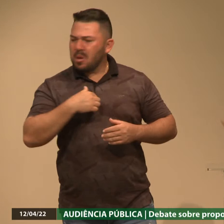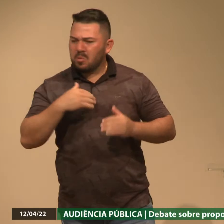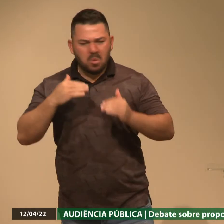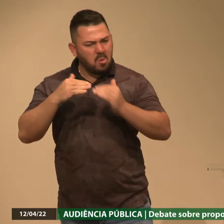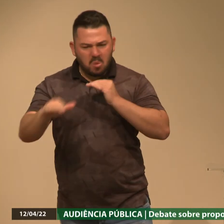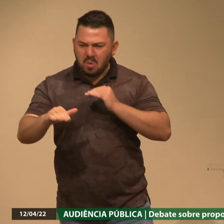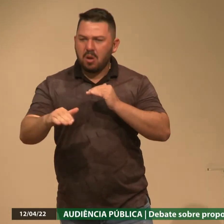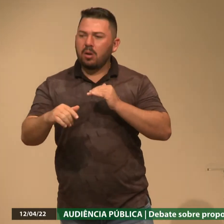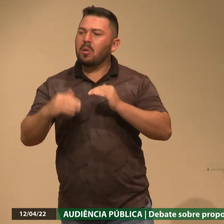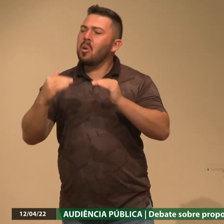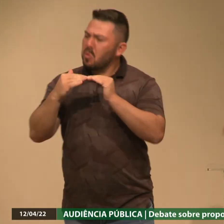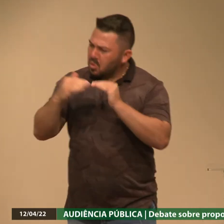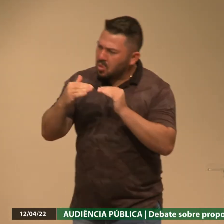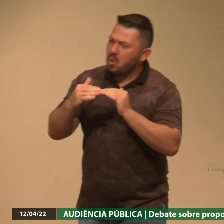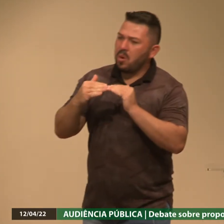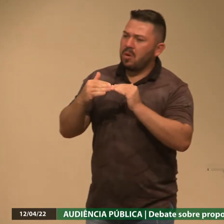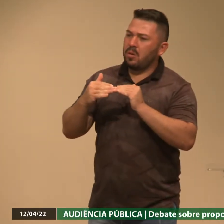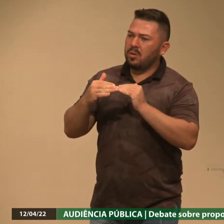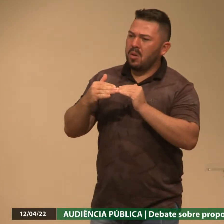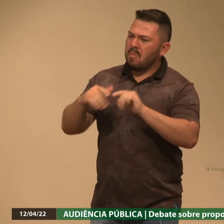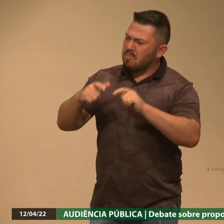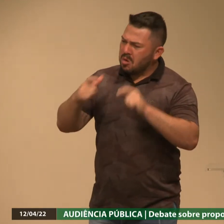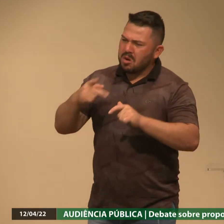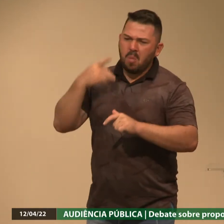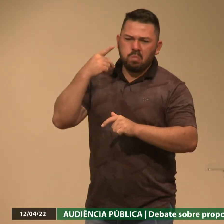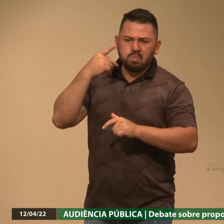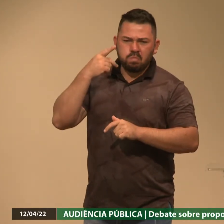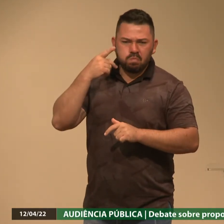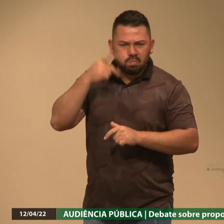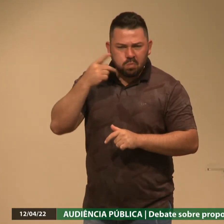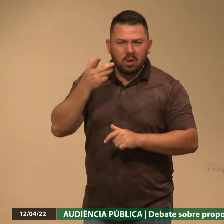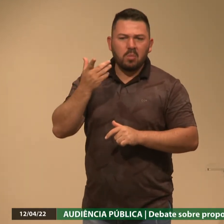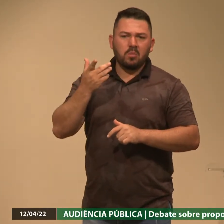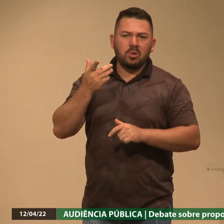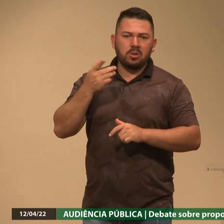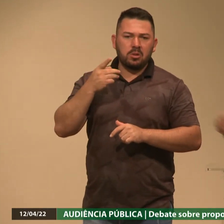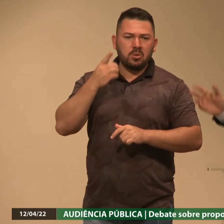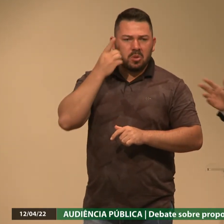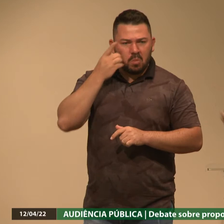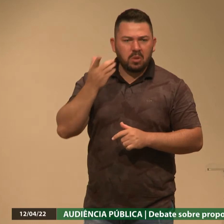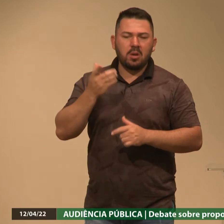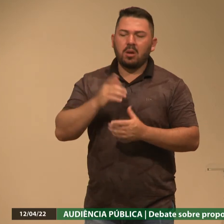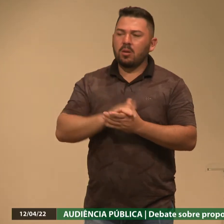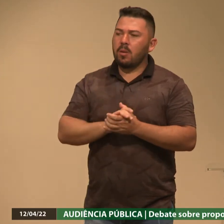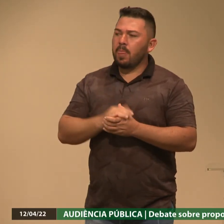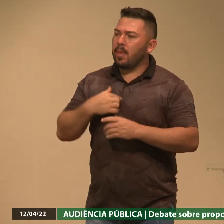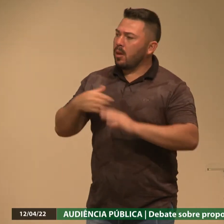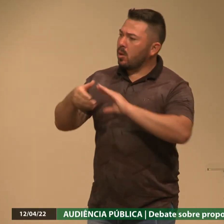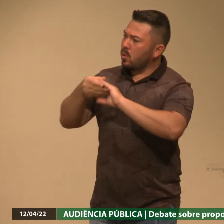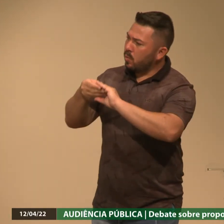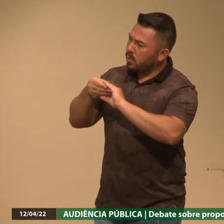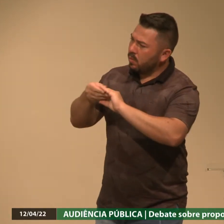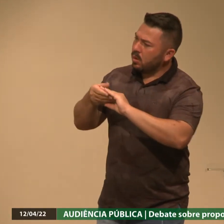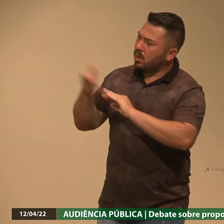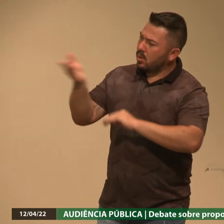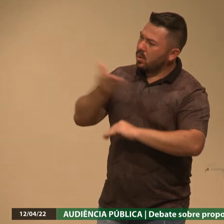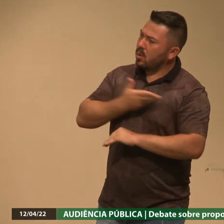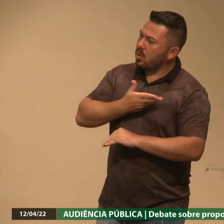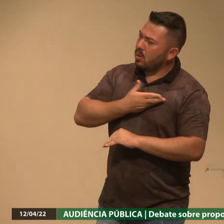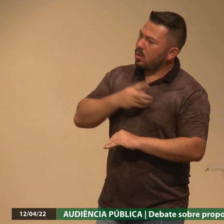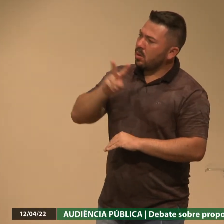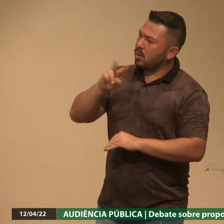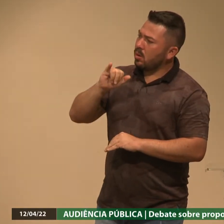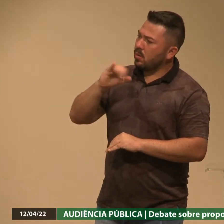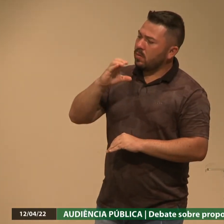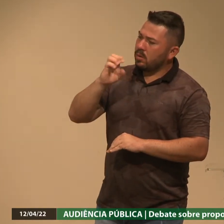concordo isso eu concordo é um grande Deputado aqui na Assembleia Legislativa Saldão nosso colega